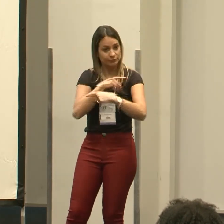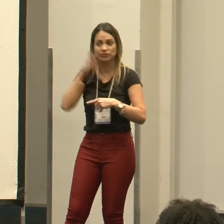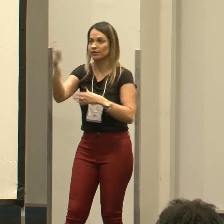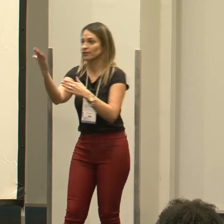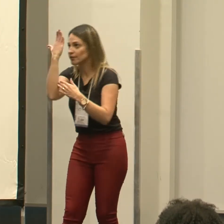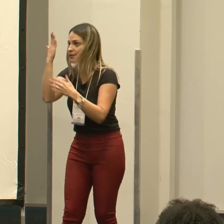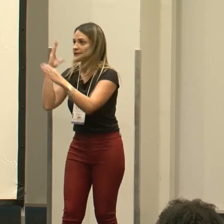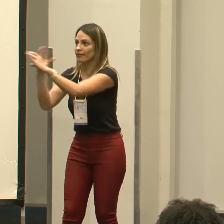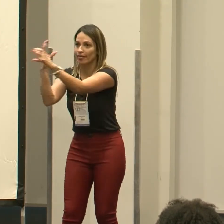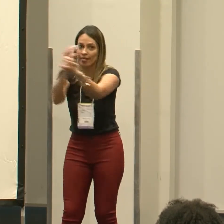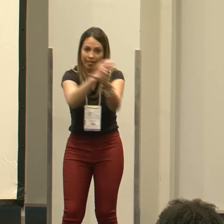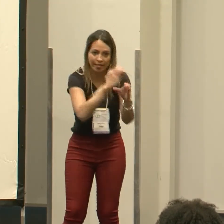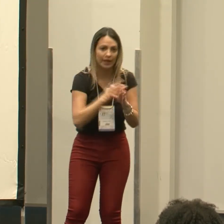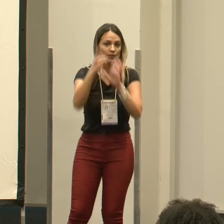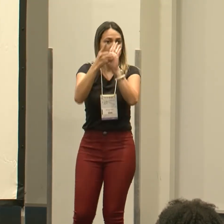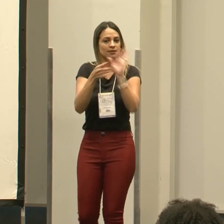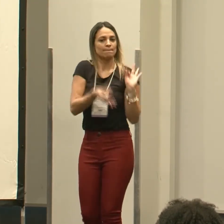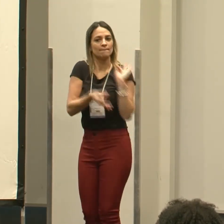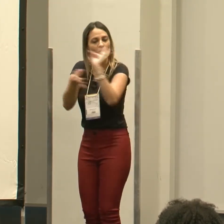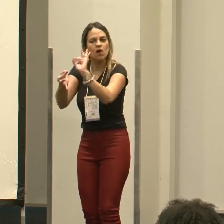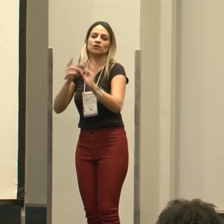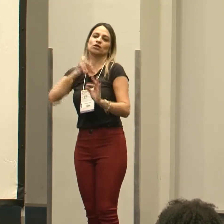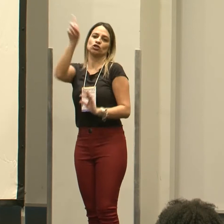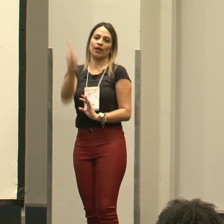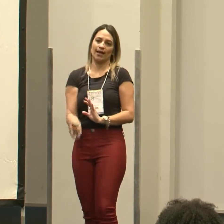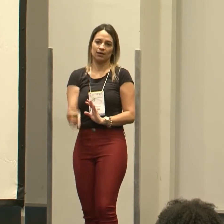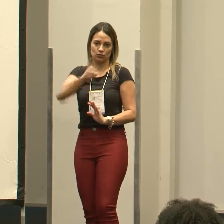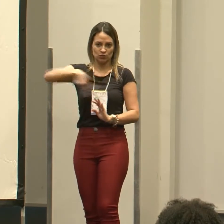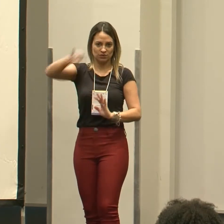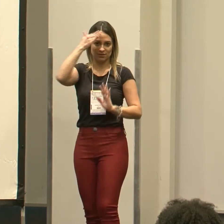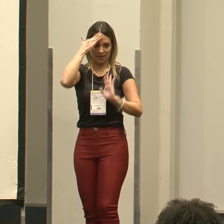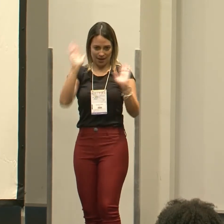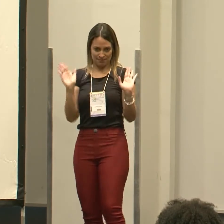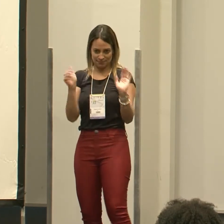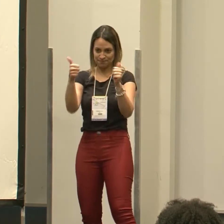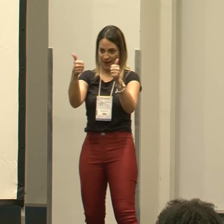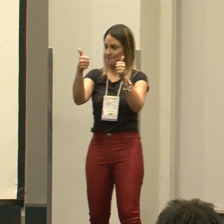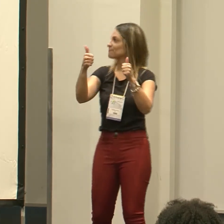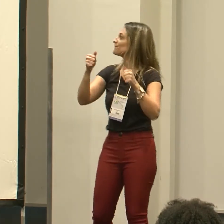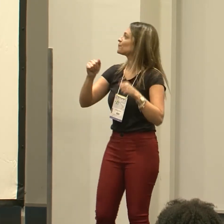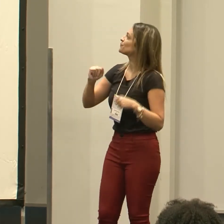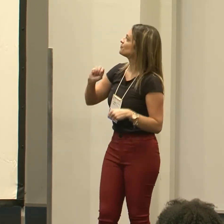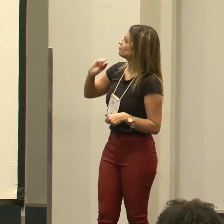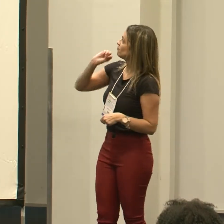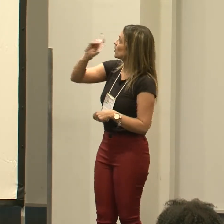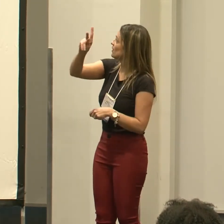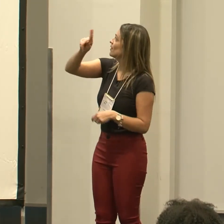Postos de atendimento de saúde, muitas vezes tem dificuldade, não consegue se comunicar. Você pode mostrar o decreto e comprovar que você tem esse direito.